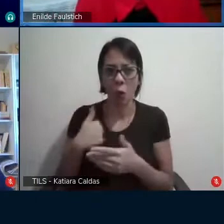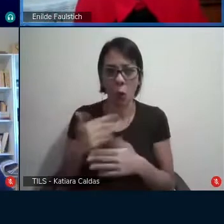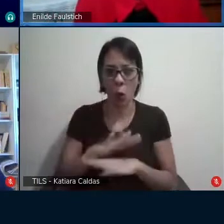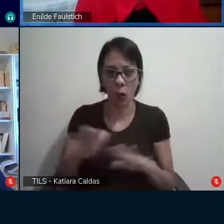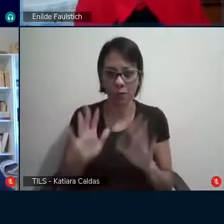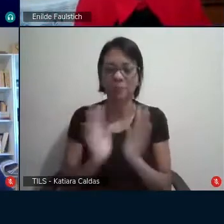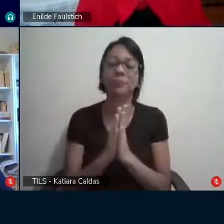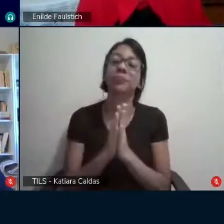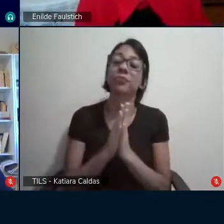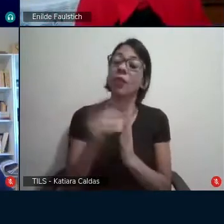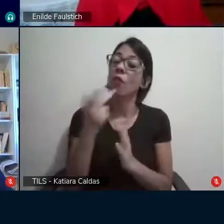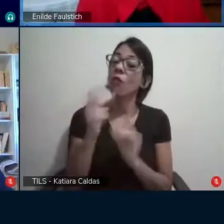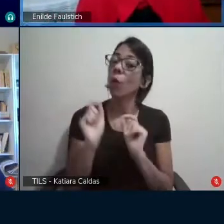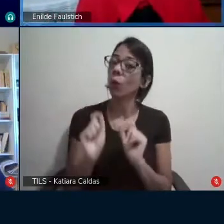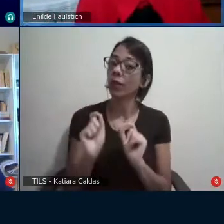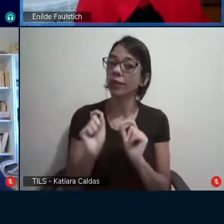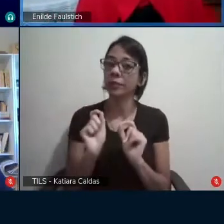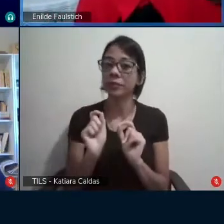seguinte.